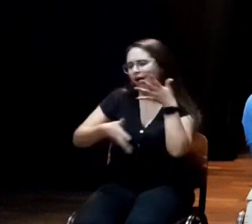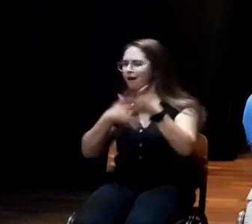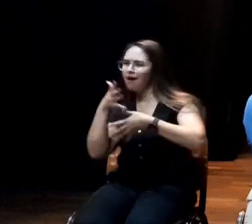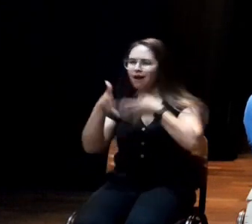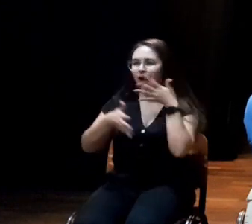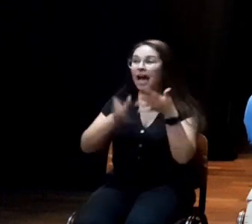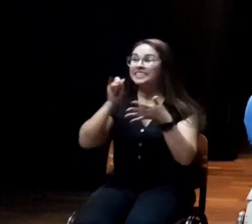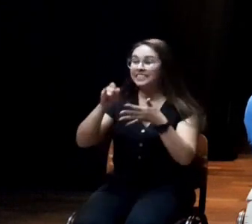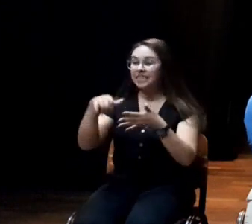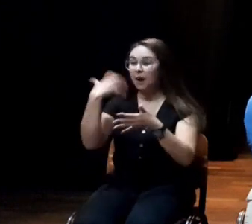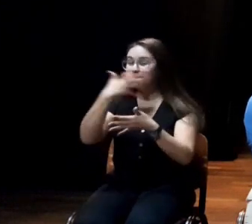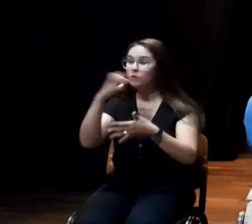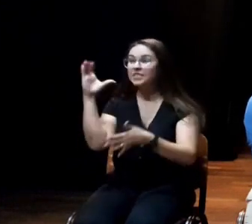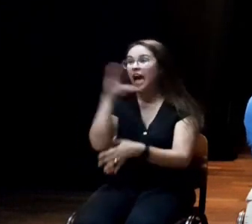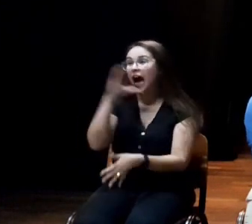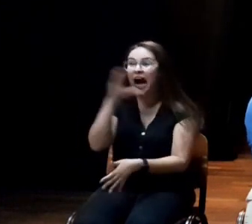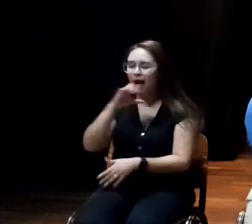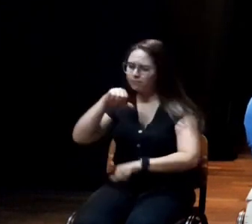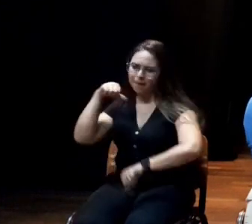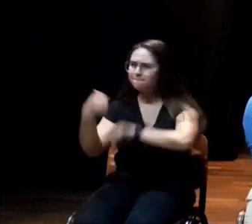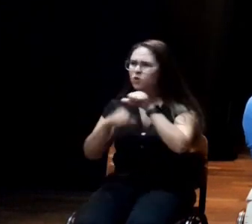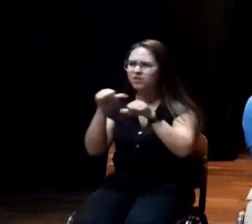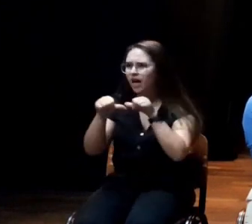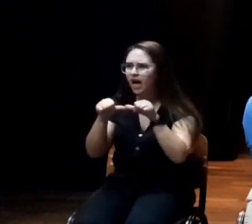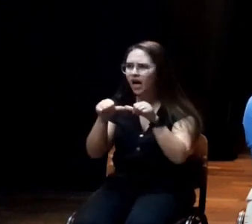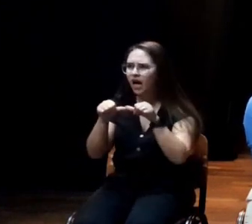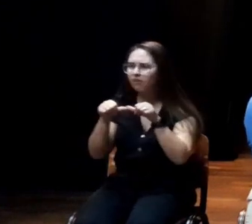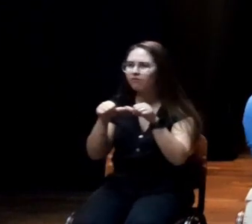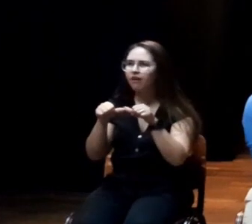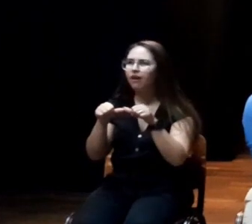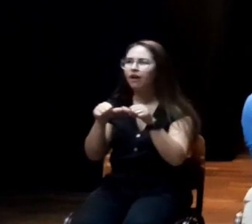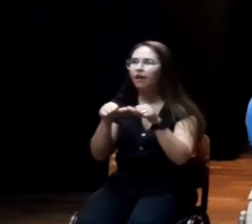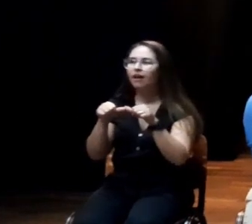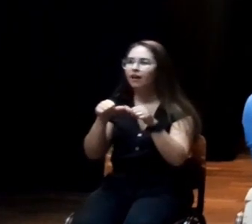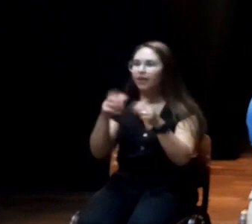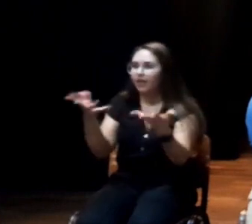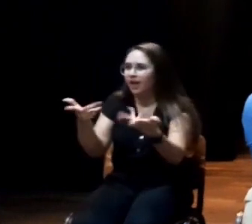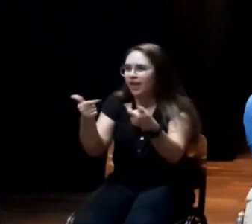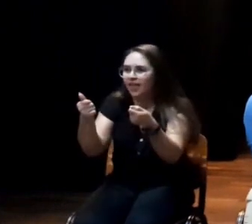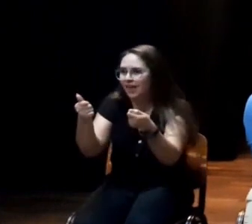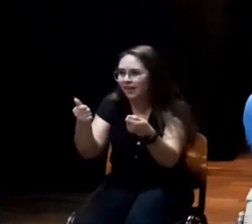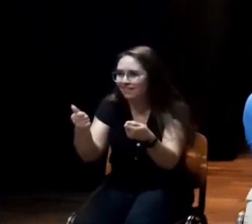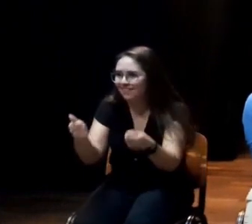vinha uma música rápida, ela já mudava completamente o estilo. Era assim, incrível.